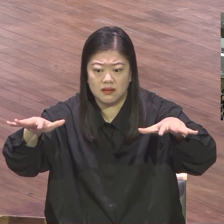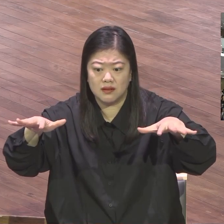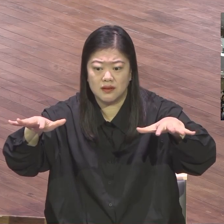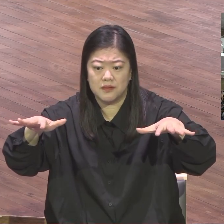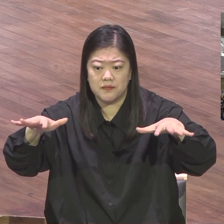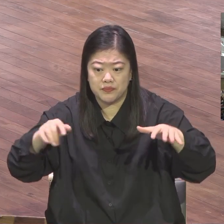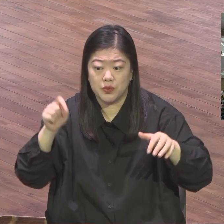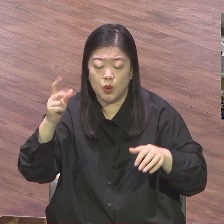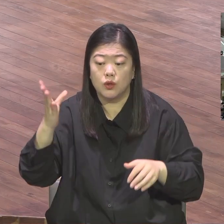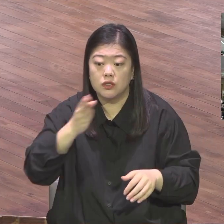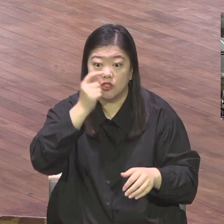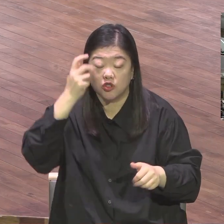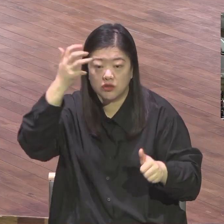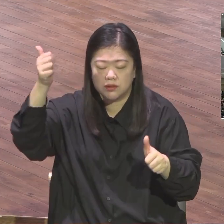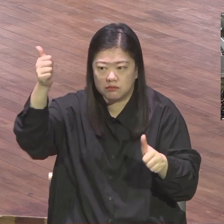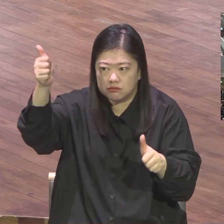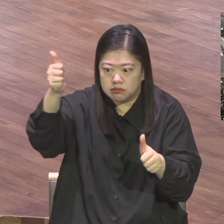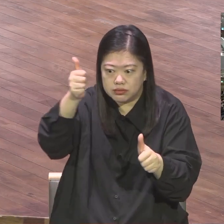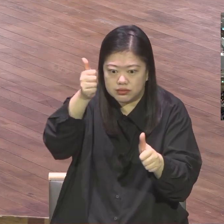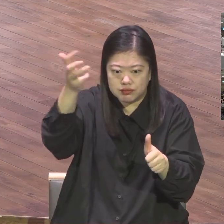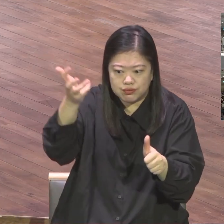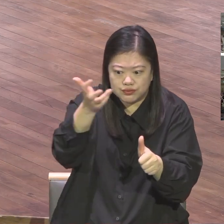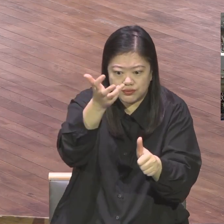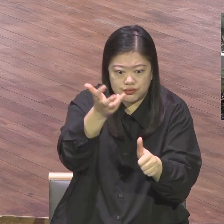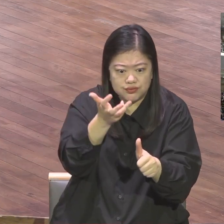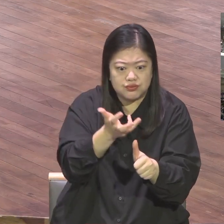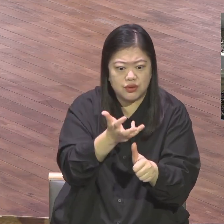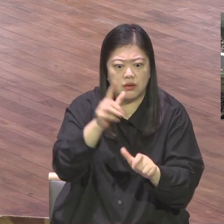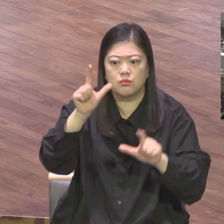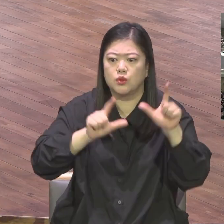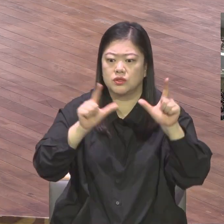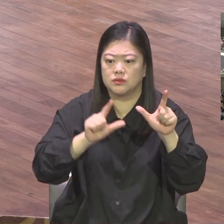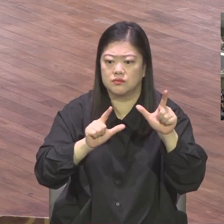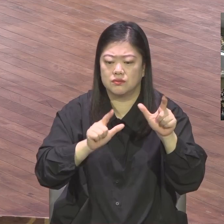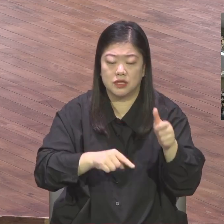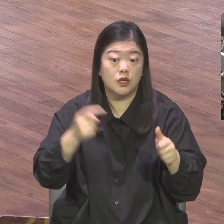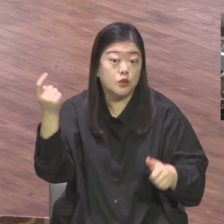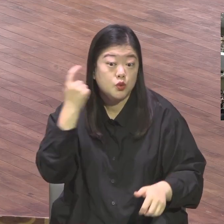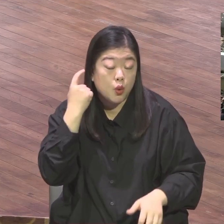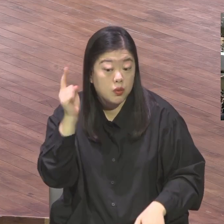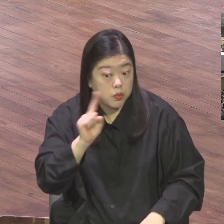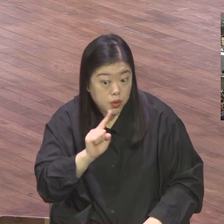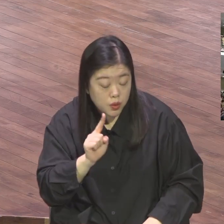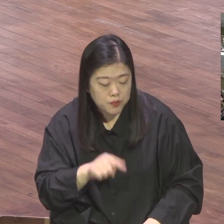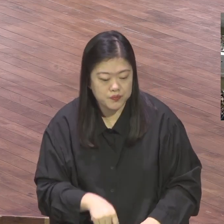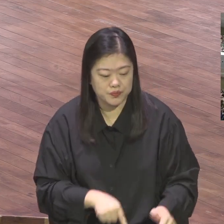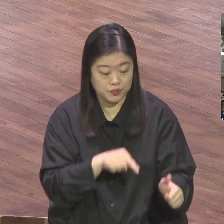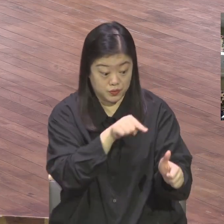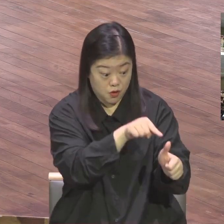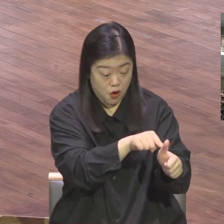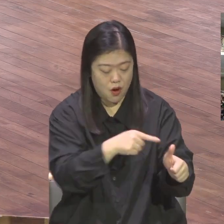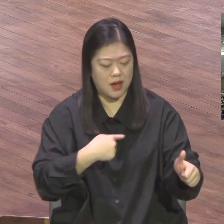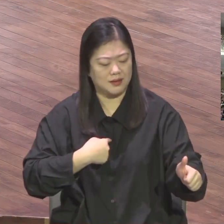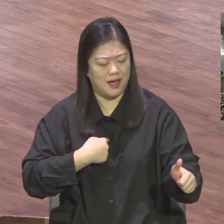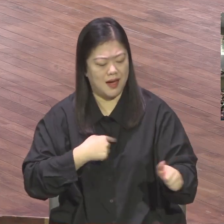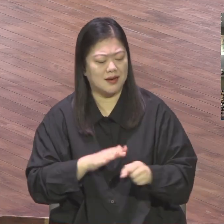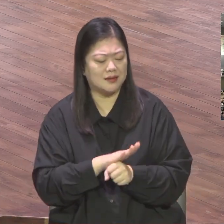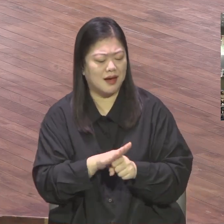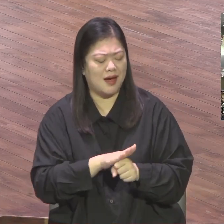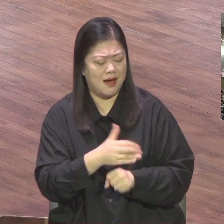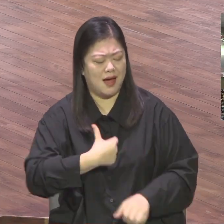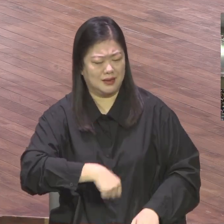내려오심을 보시더니 하늘로부터 소리가 나기를 너는 내 사랑하는 아들이라 내가 너를